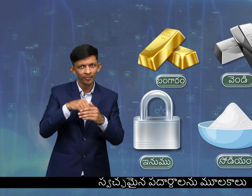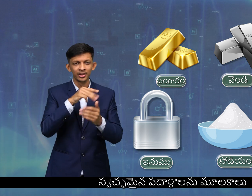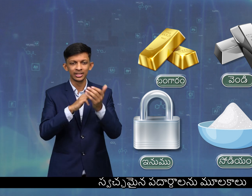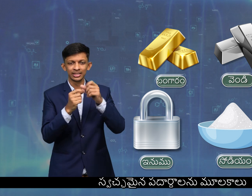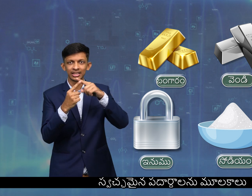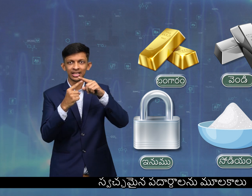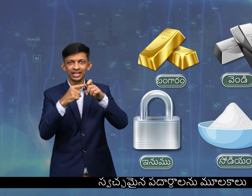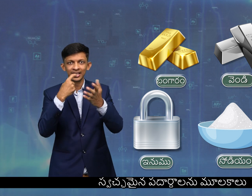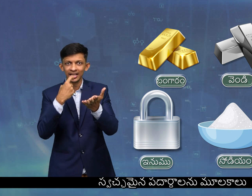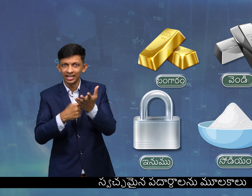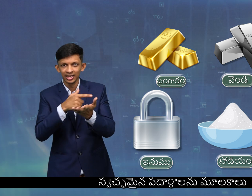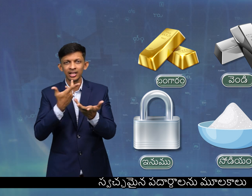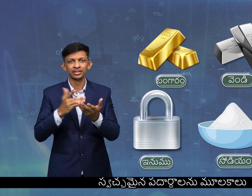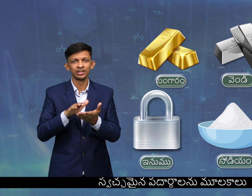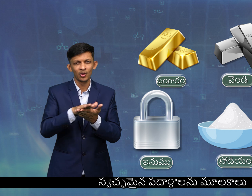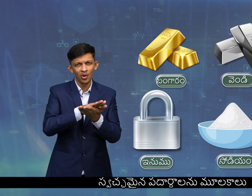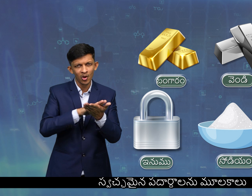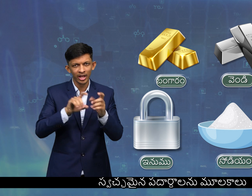పదార్థాలను మూలకాలు